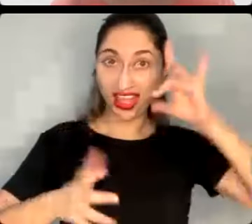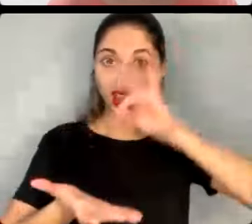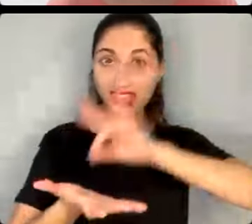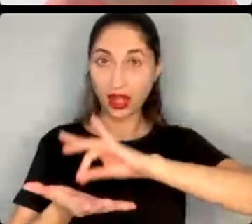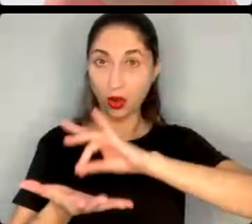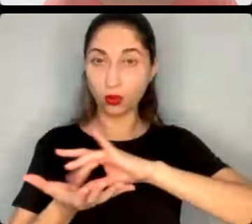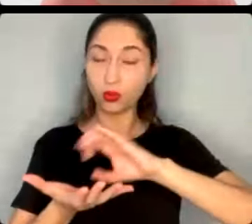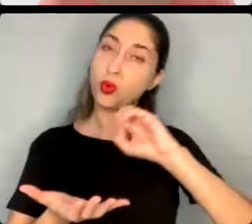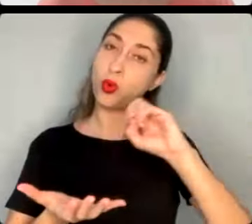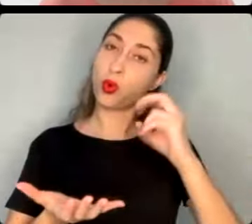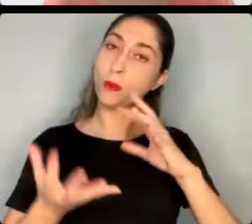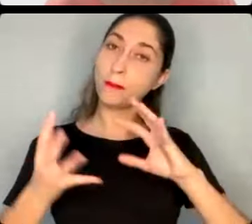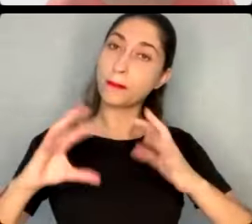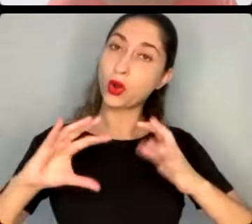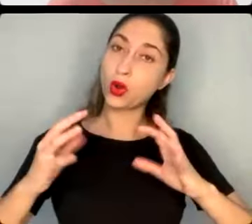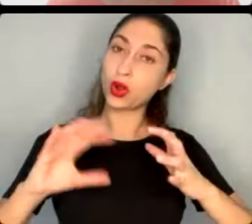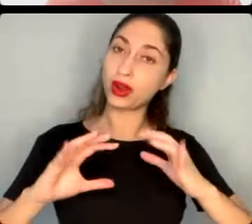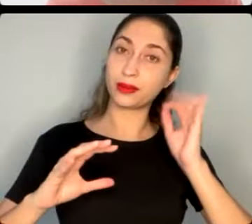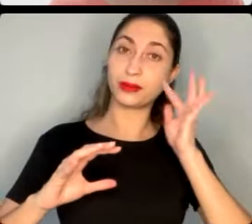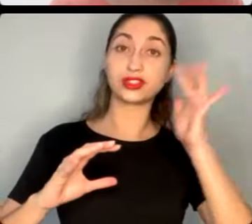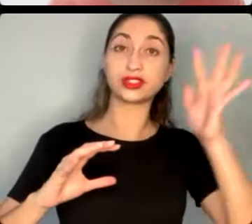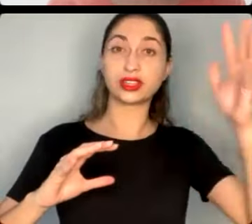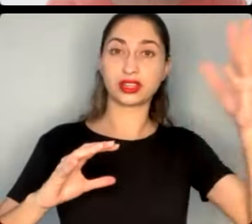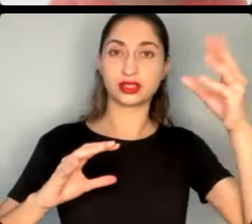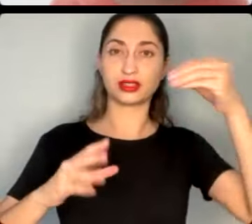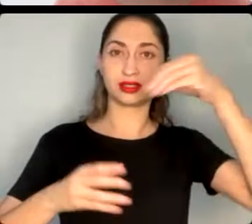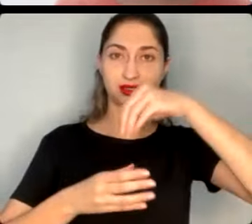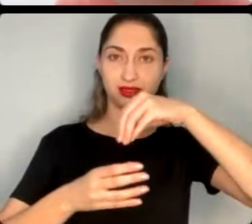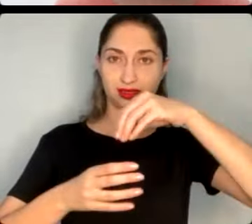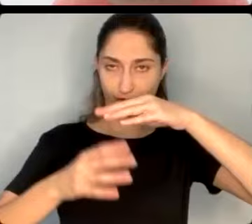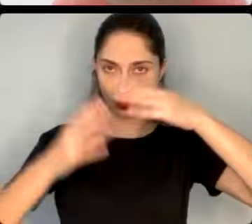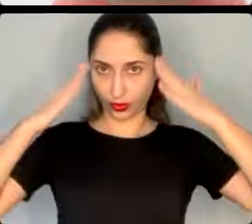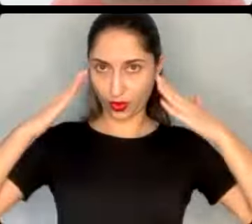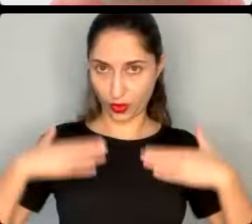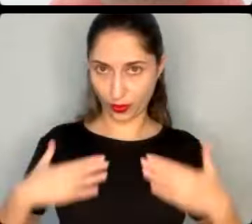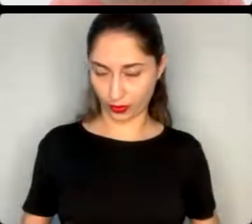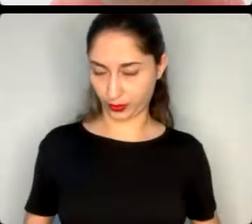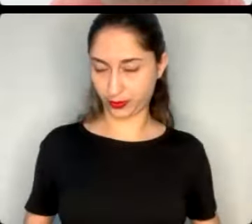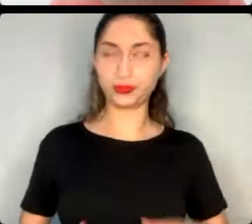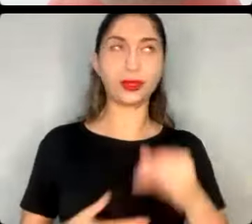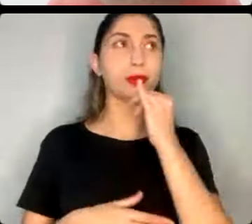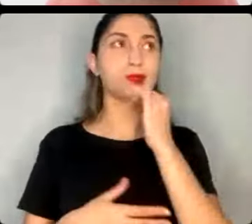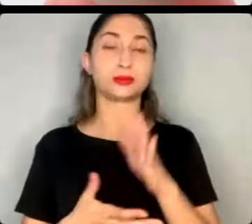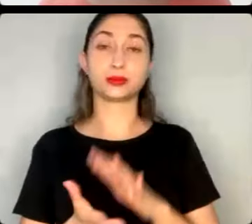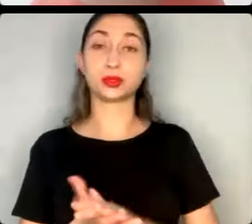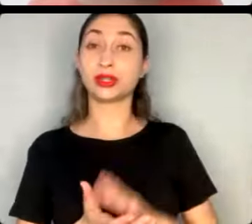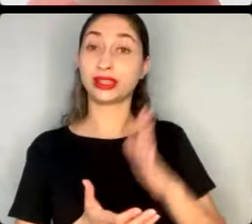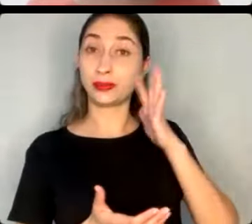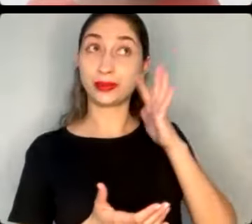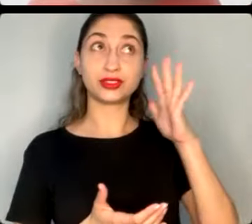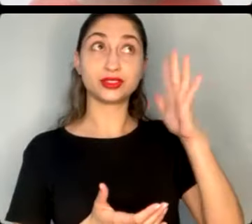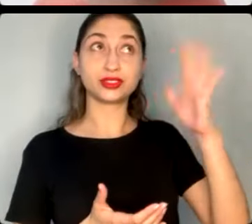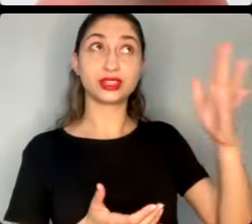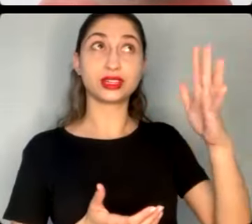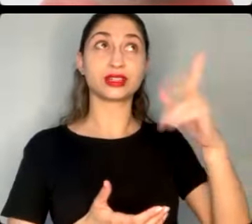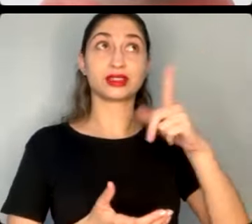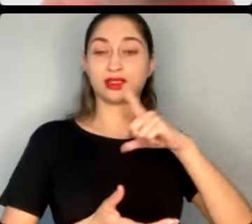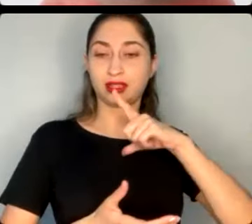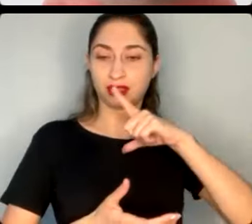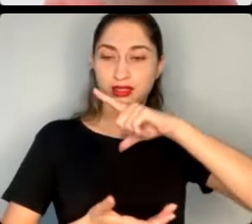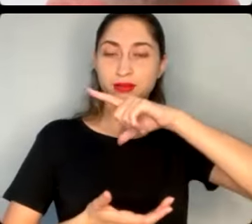bola imaginária nas articulações, né? Você pode imaginar que você tem uma bola no centro do